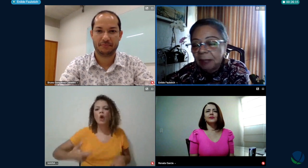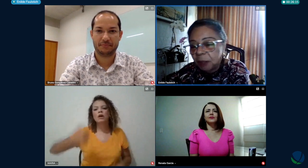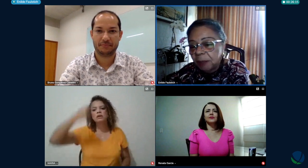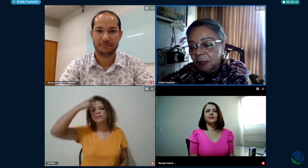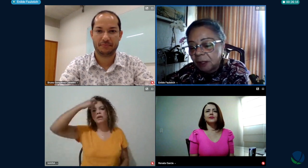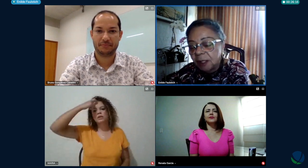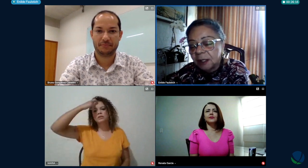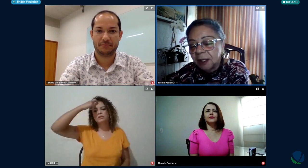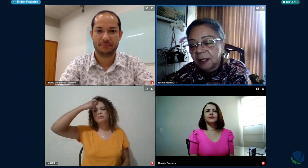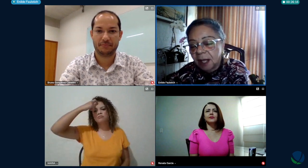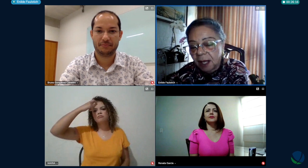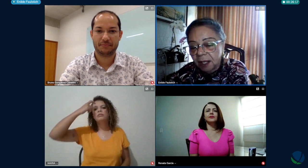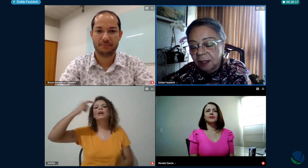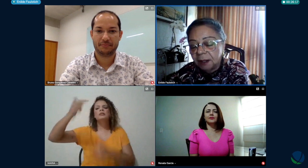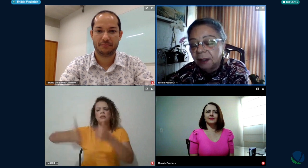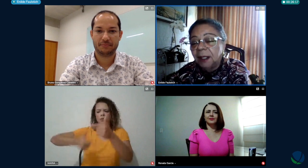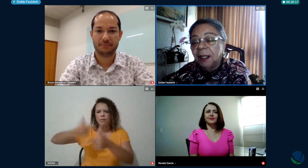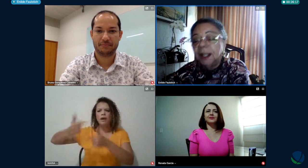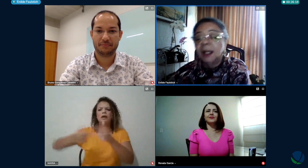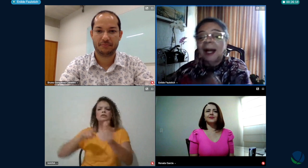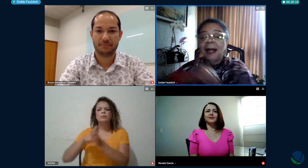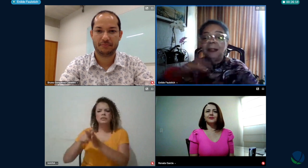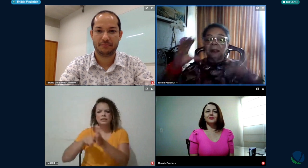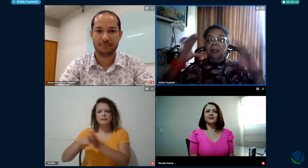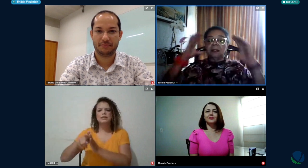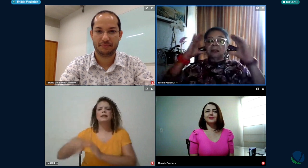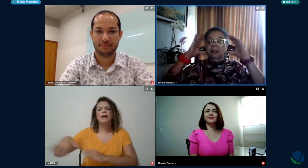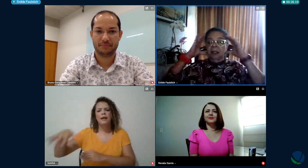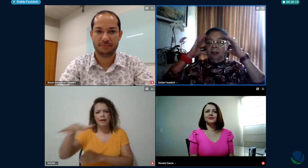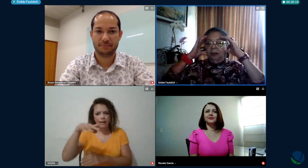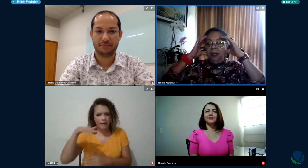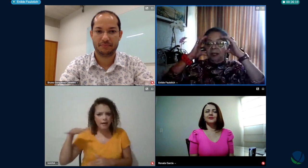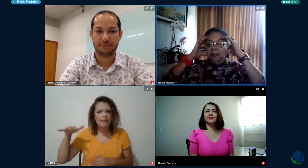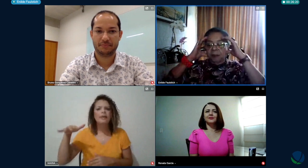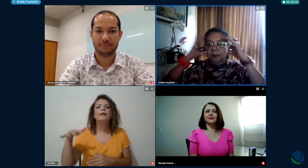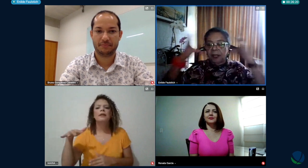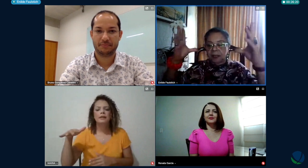um trabalho de pesquisa nessa área. A